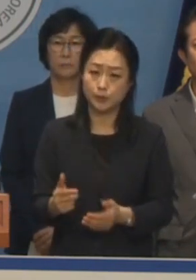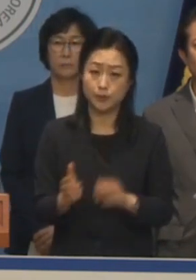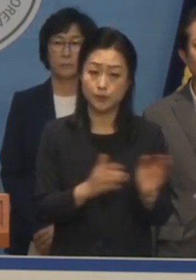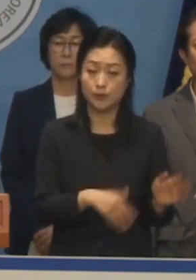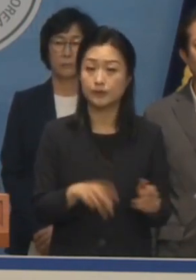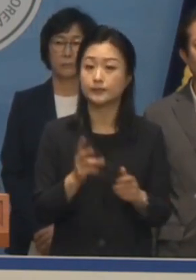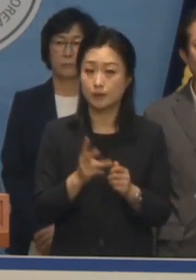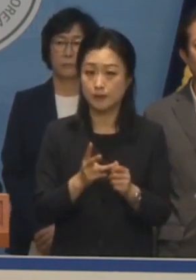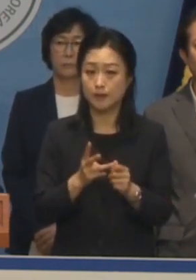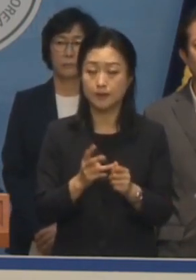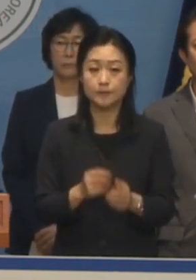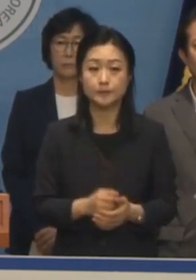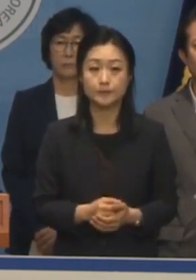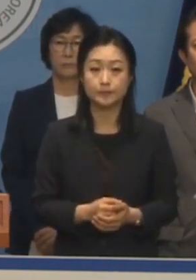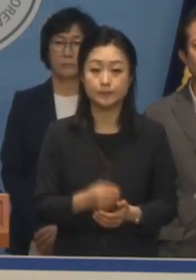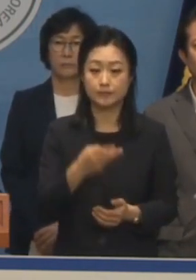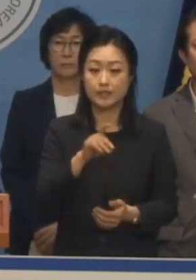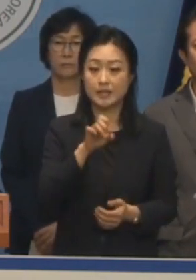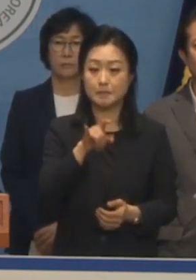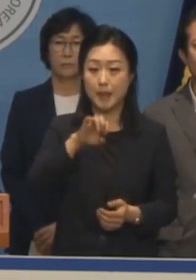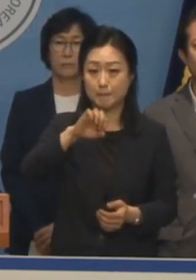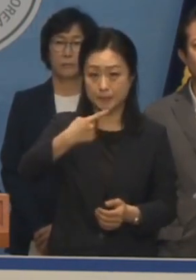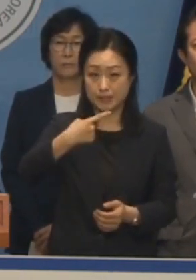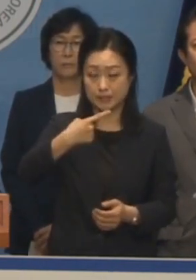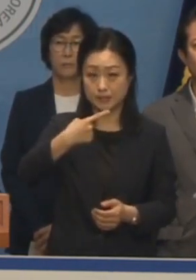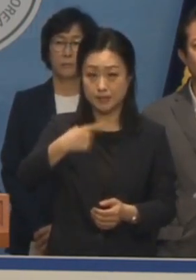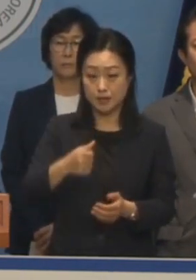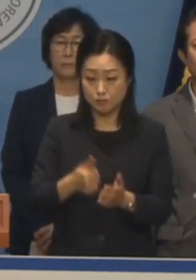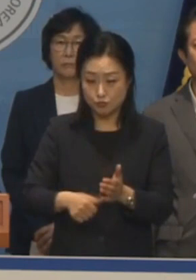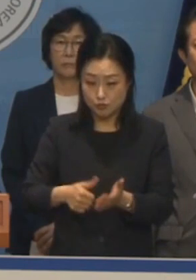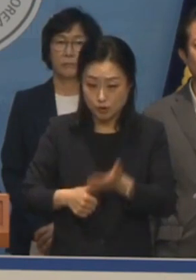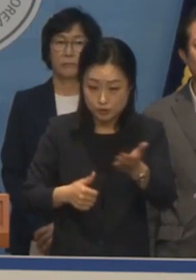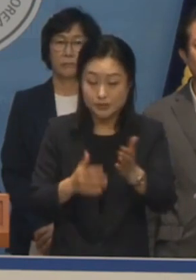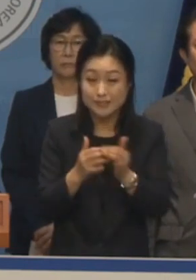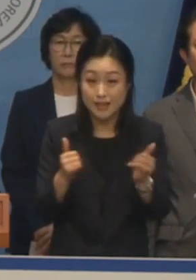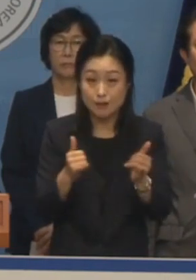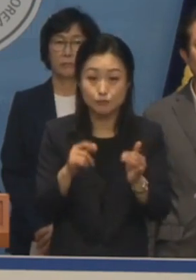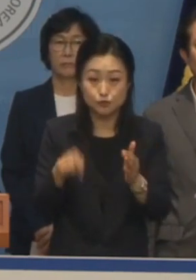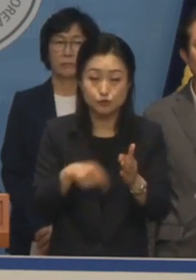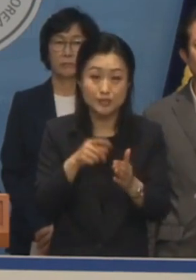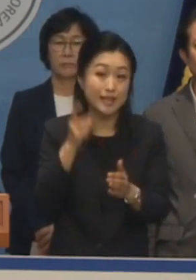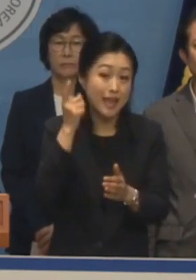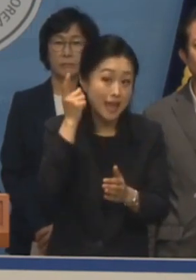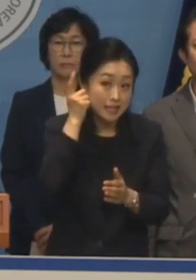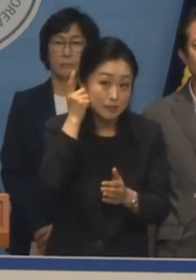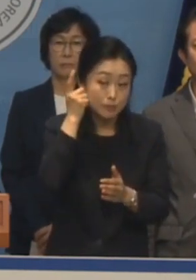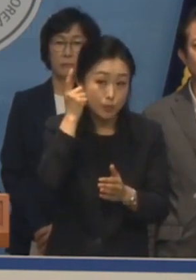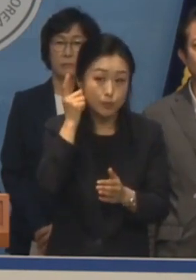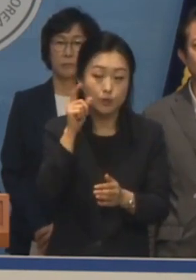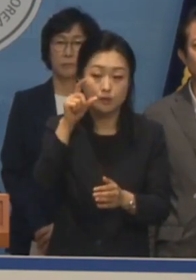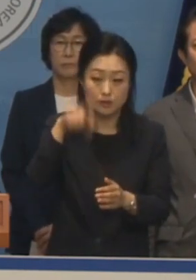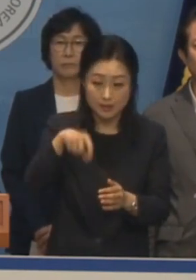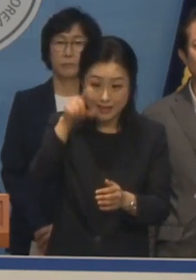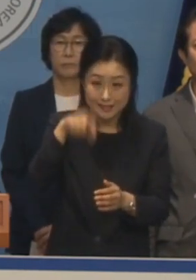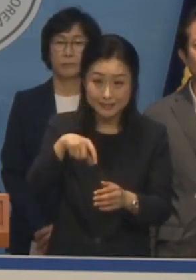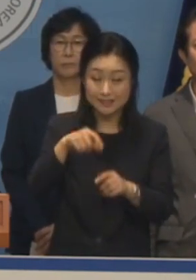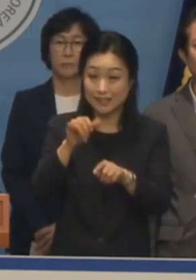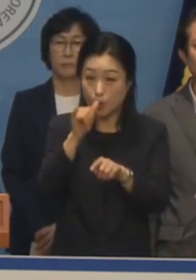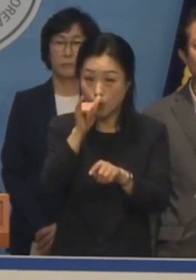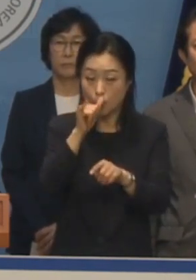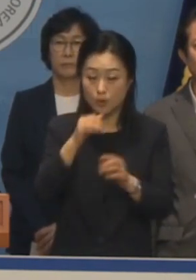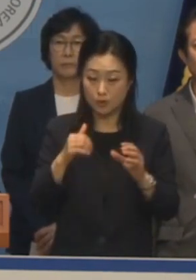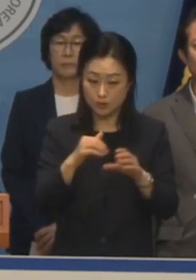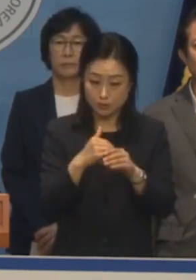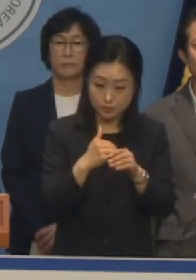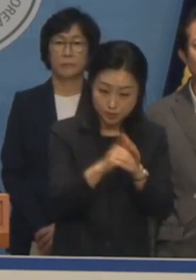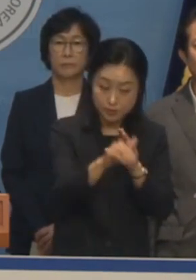마지막으로 TMF 피해 구매자들 중에 핸드폰 요금으로 결제한 경우 그리고